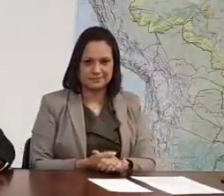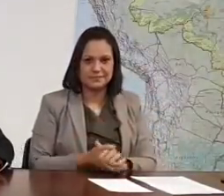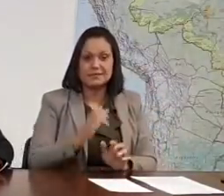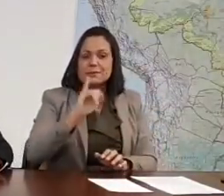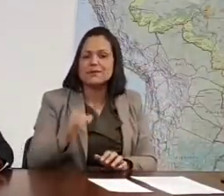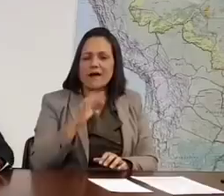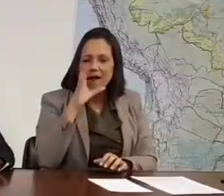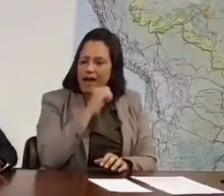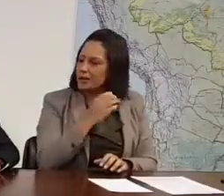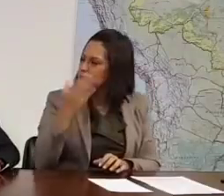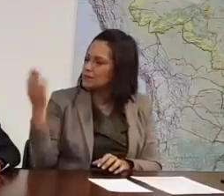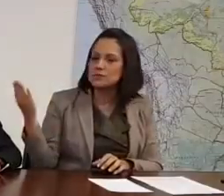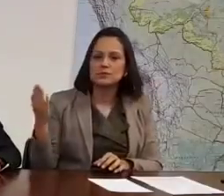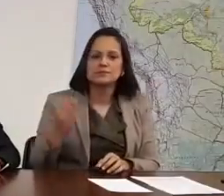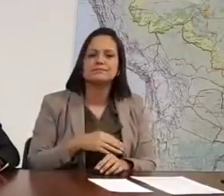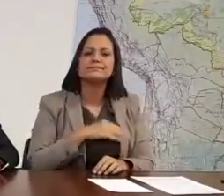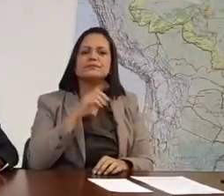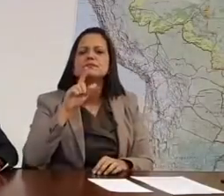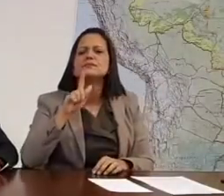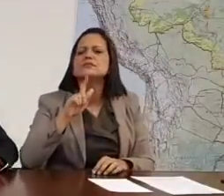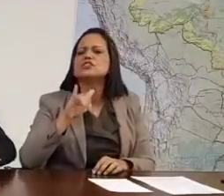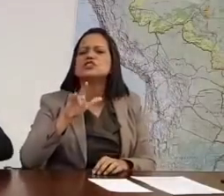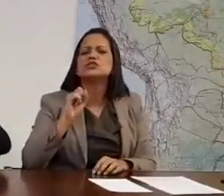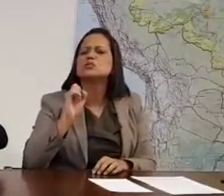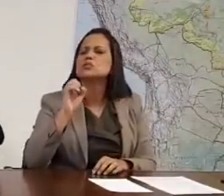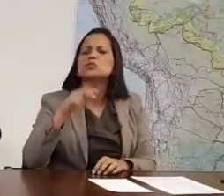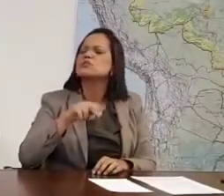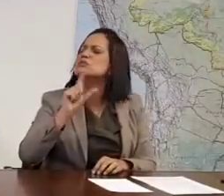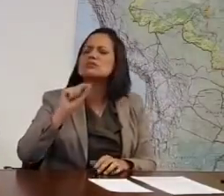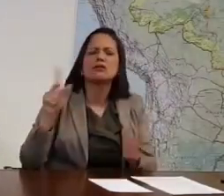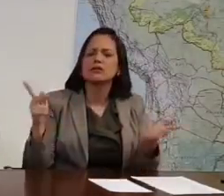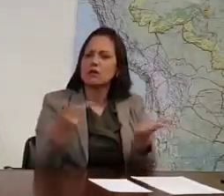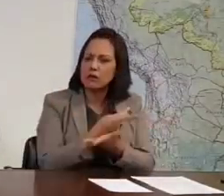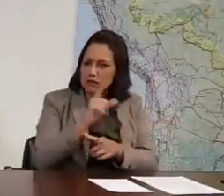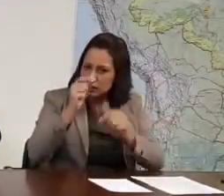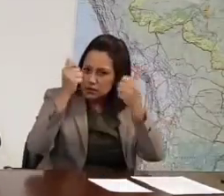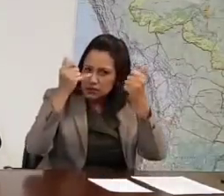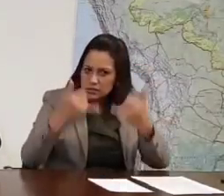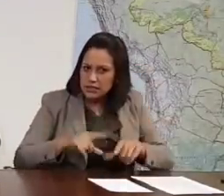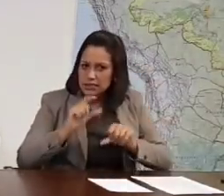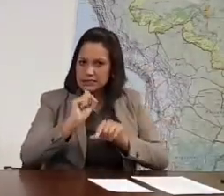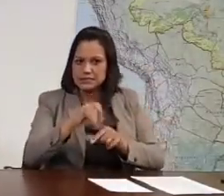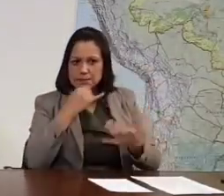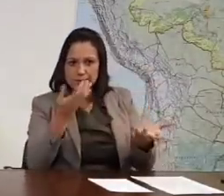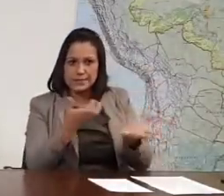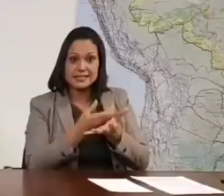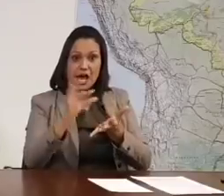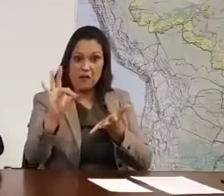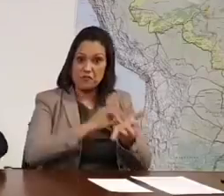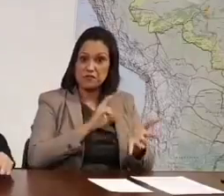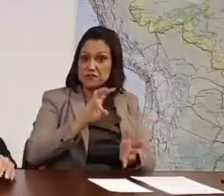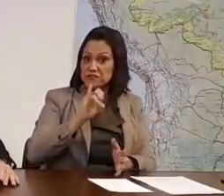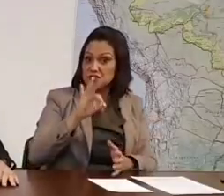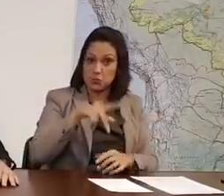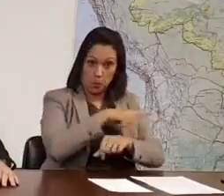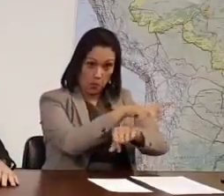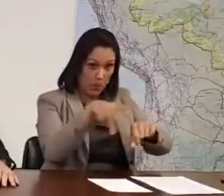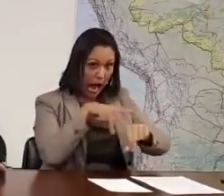rapidinho. Gilson, fala um pouquinho aqui as consequências da não obrigação da reciprocidade de visto para quatro países